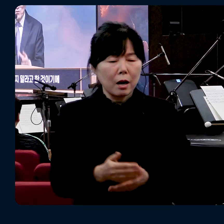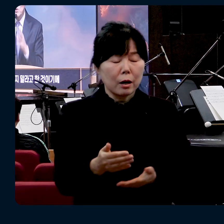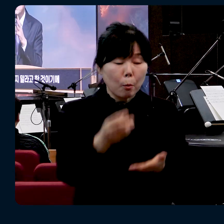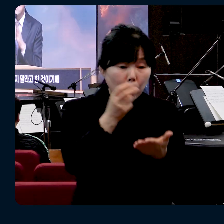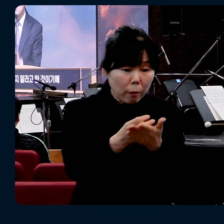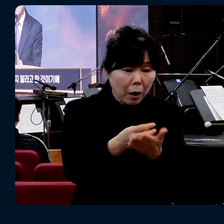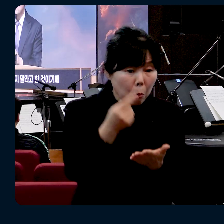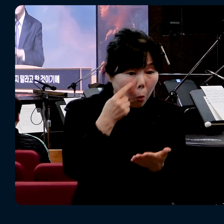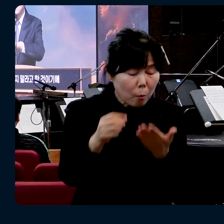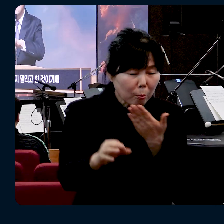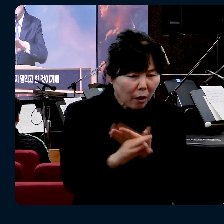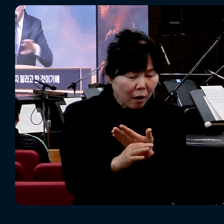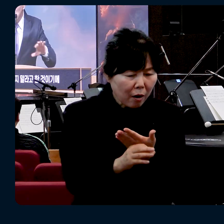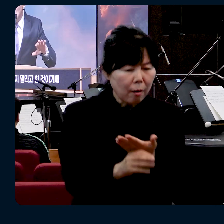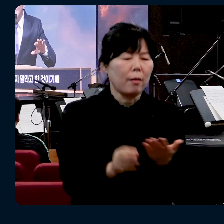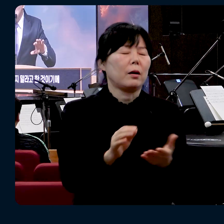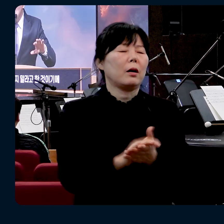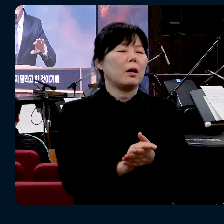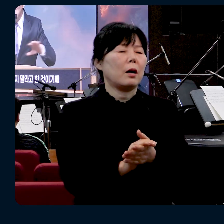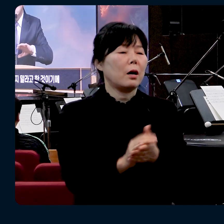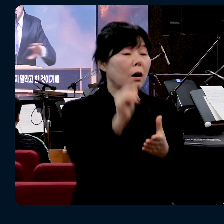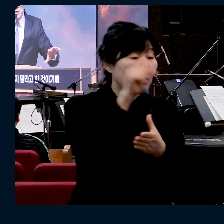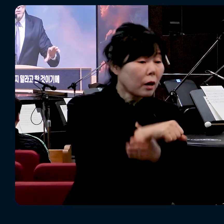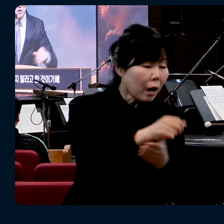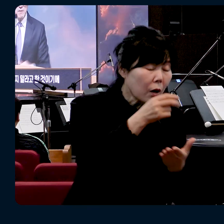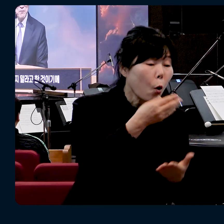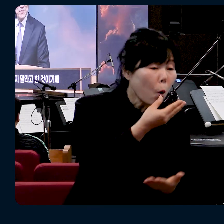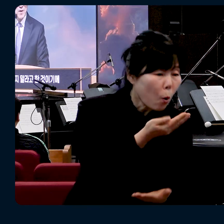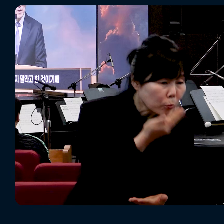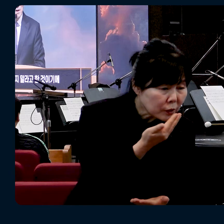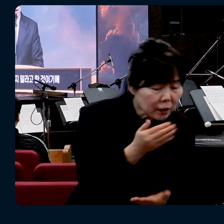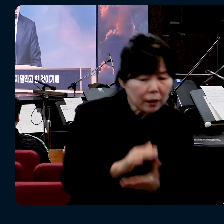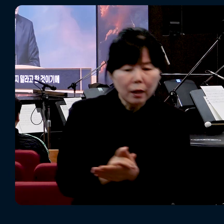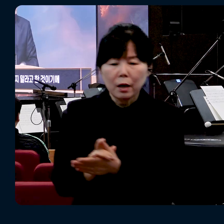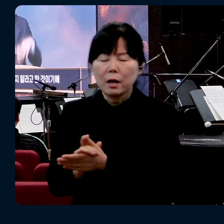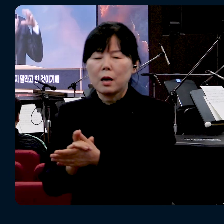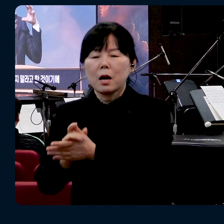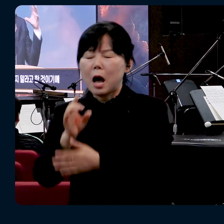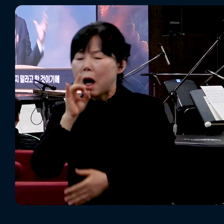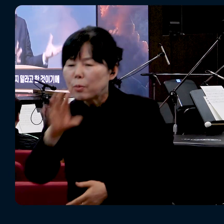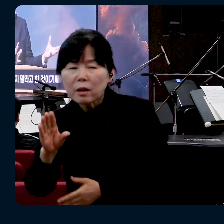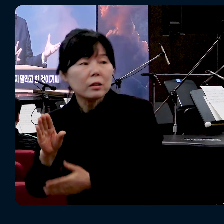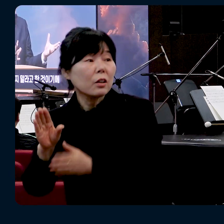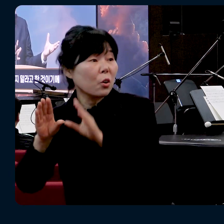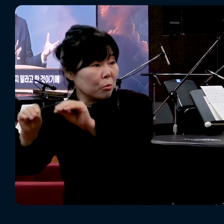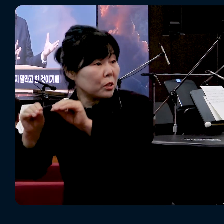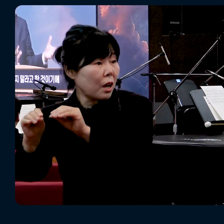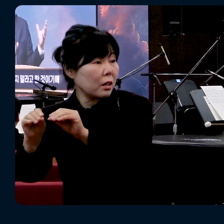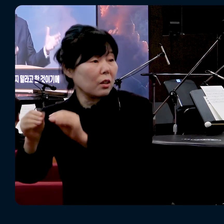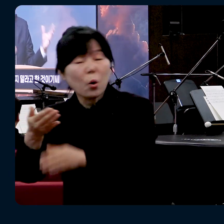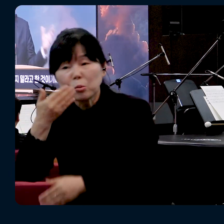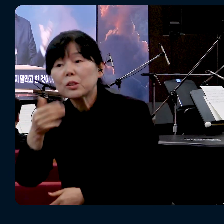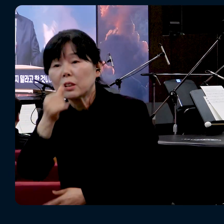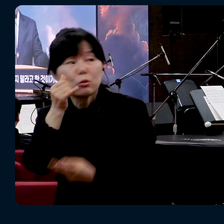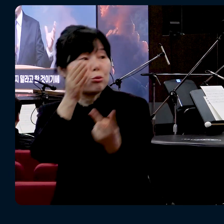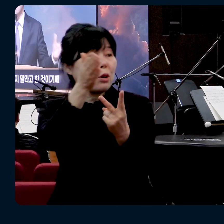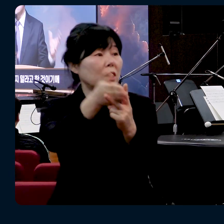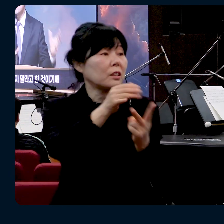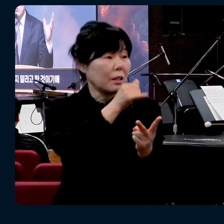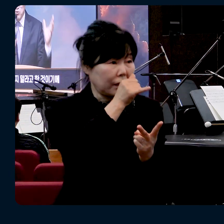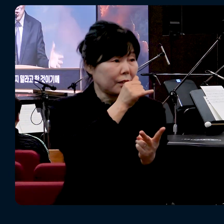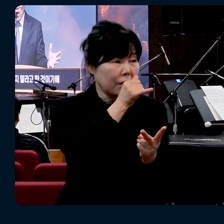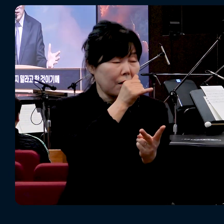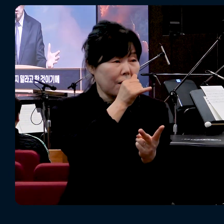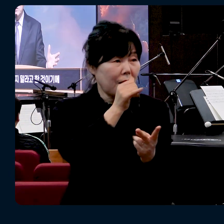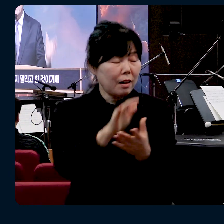먹을 수 없는 부정한 음식이 구별되어 있습니다. 그런데 왕의 음식이 바로 그 먹을